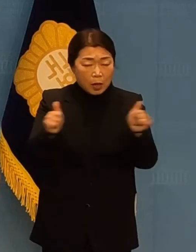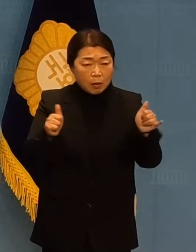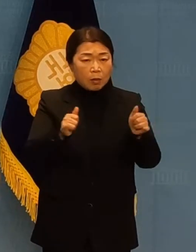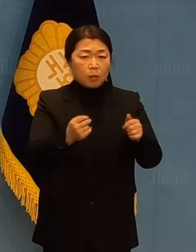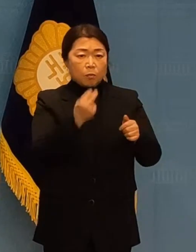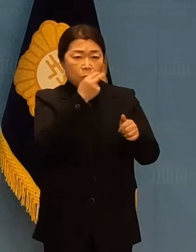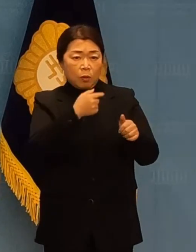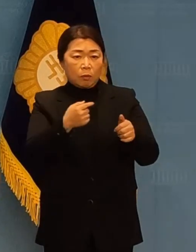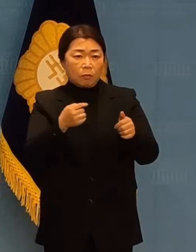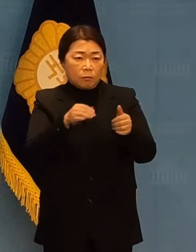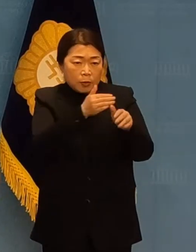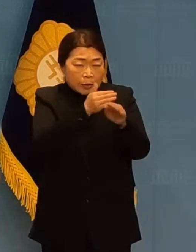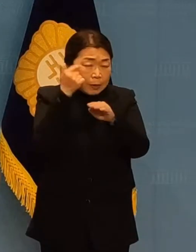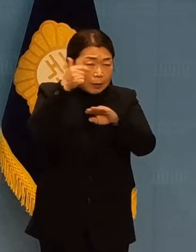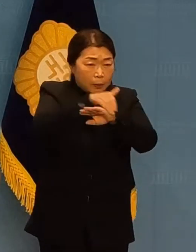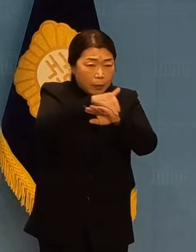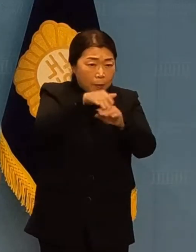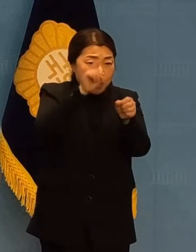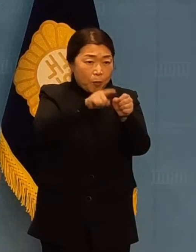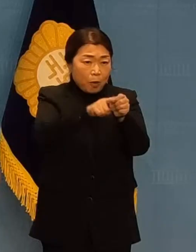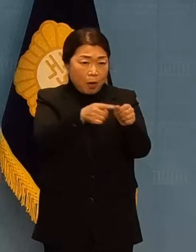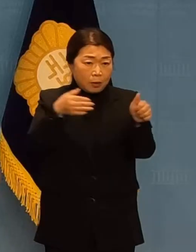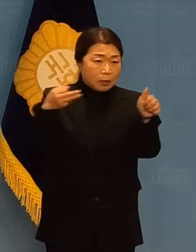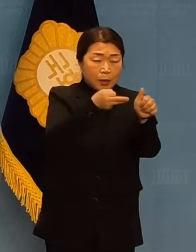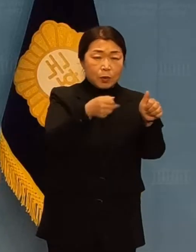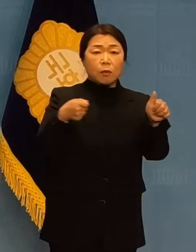이 행위가 테러가 아니면 무엇입니까?